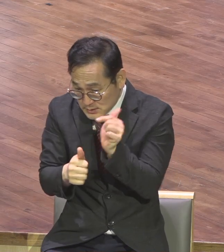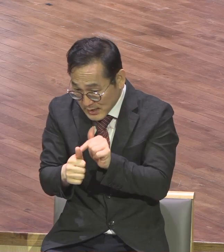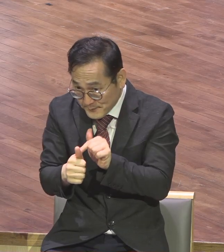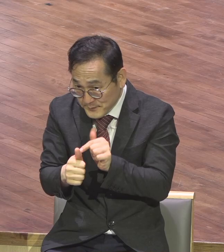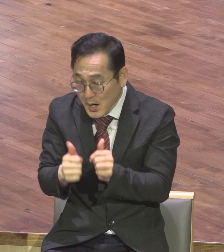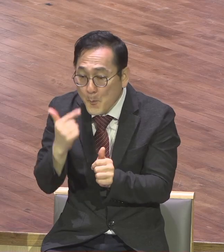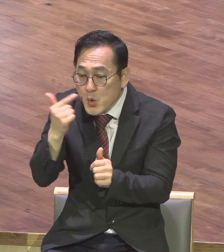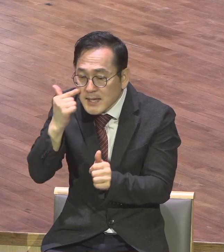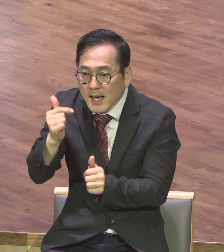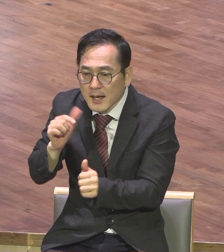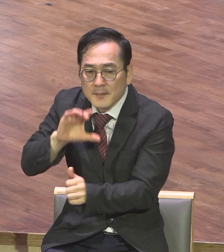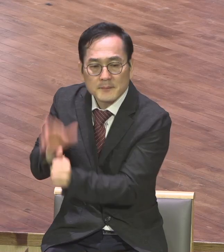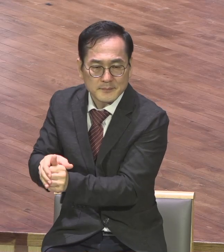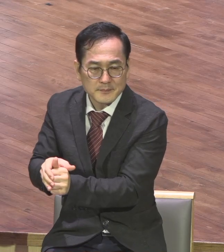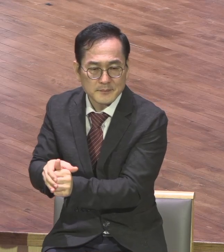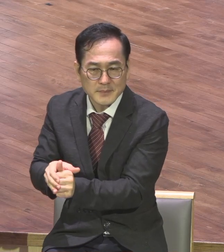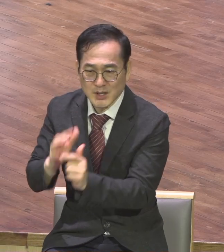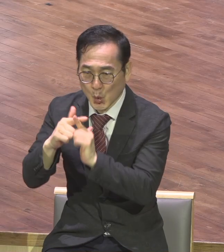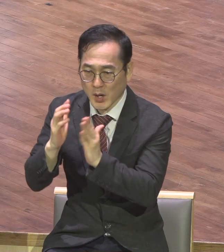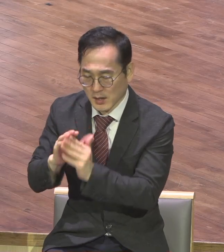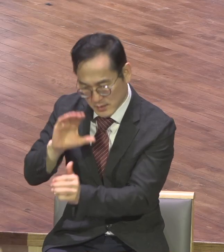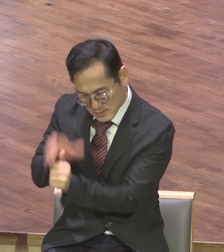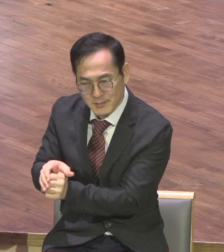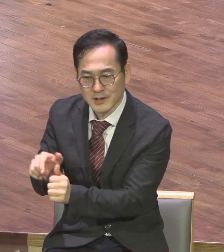그리고 지역보호마를 위해서 나갔습니다.